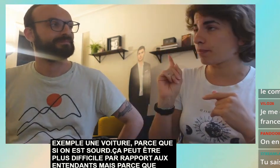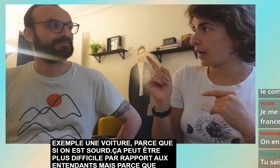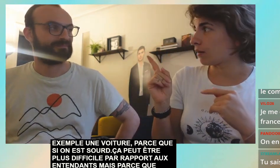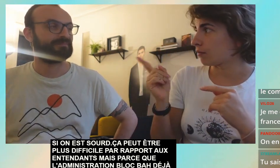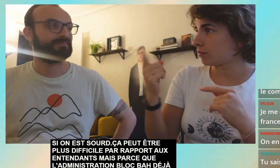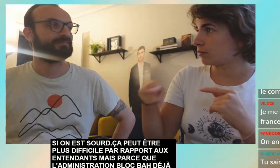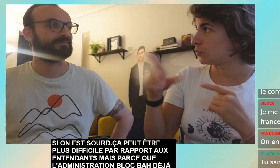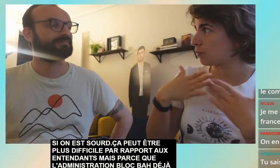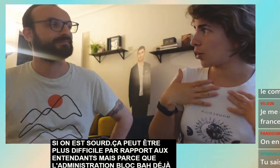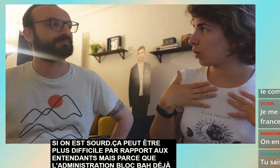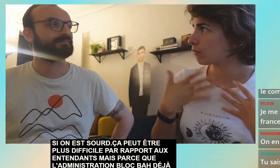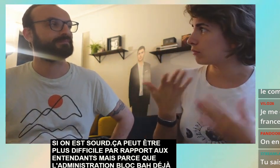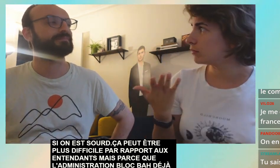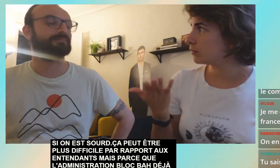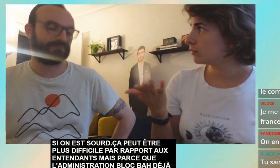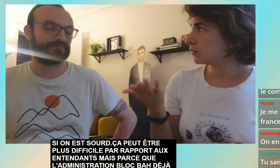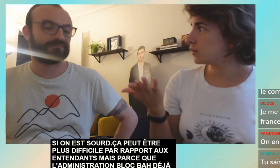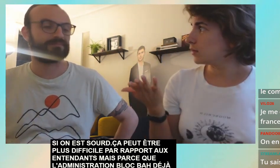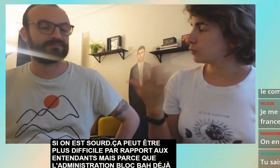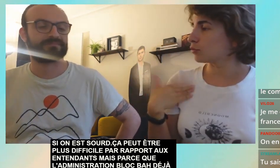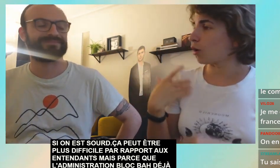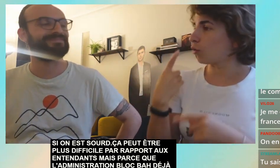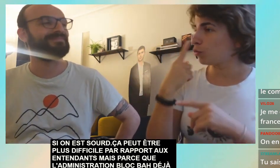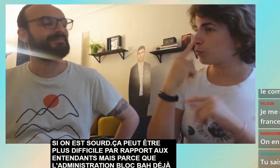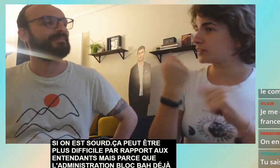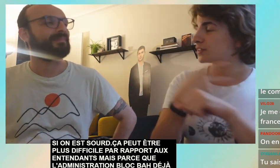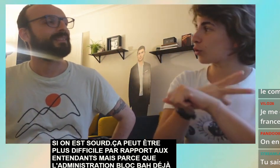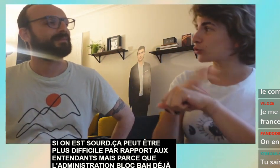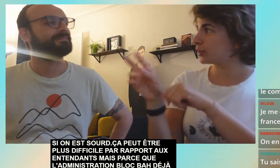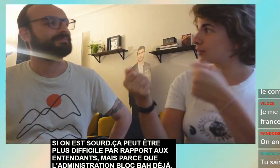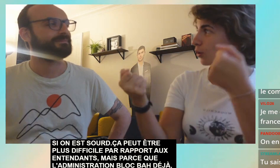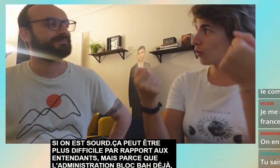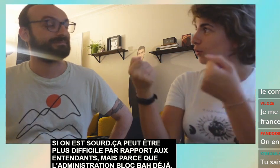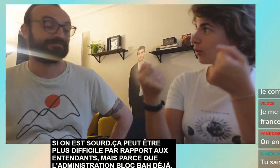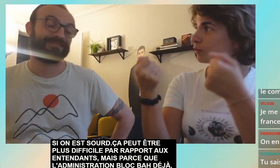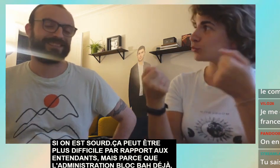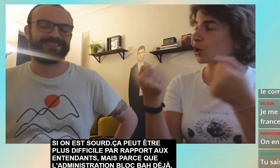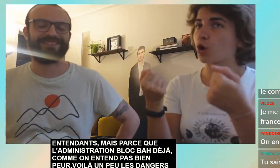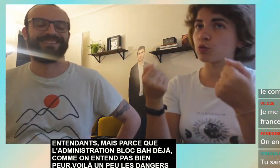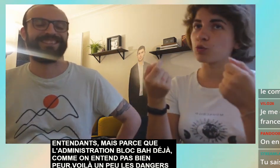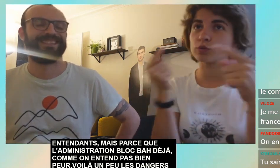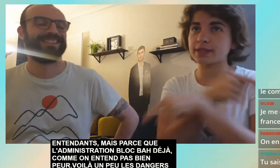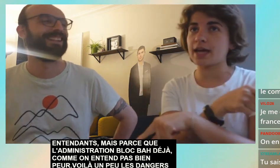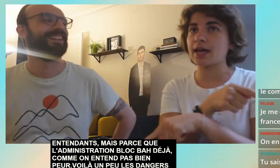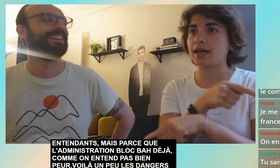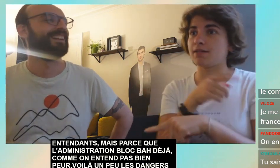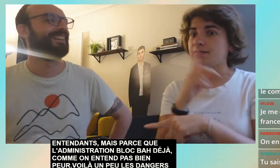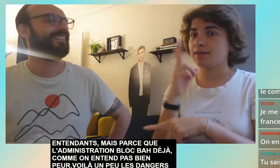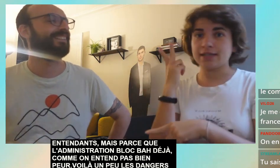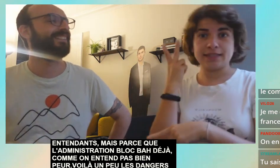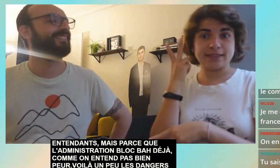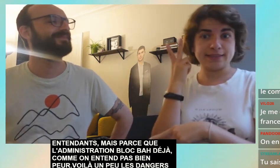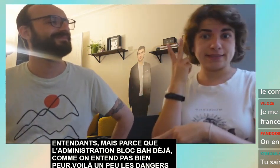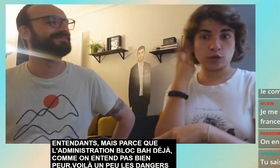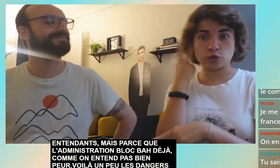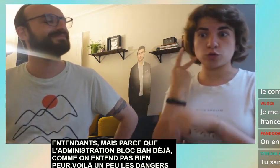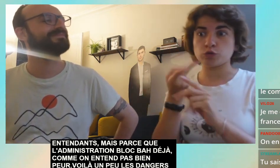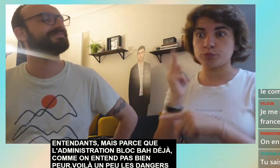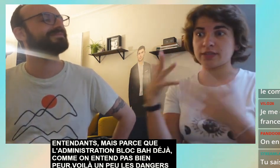pas, de peur, Mhm. il y a un peu des dangers dans la route, alors qu'au contraire, les entendants de plus